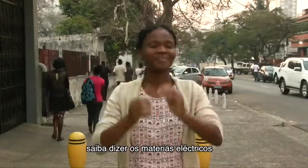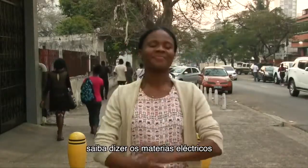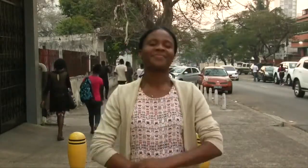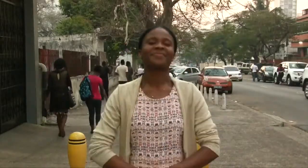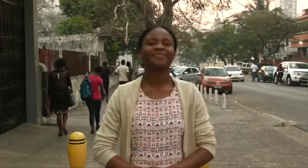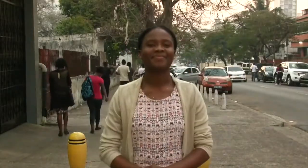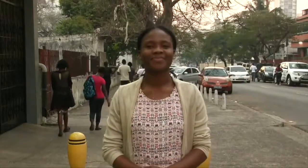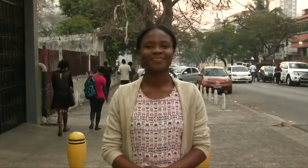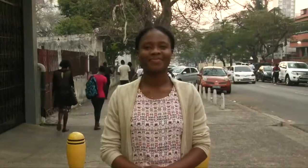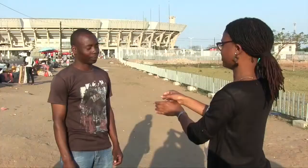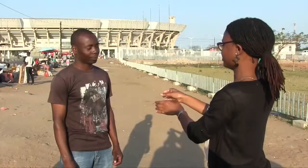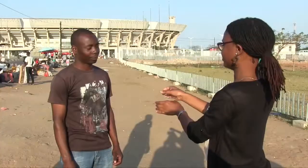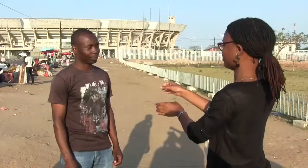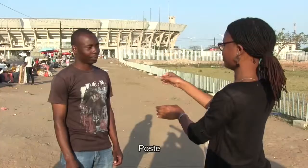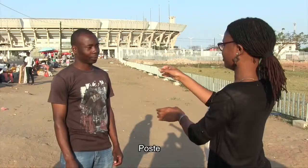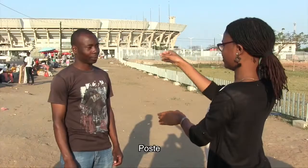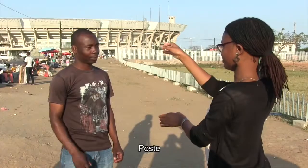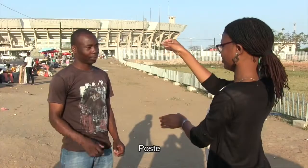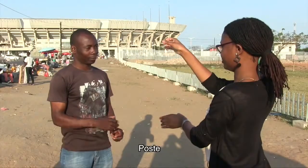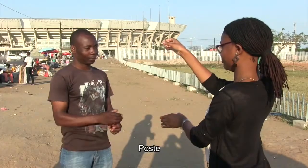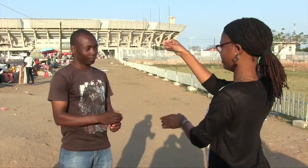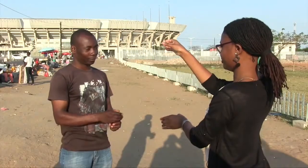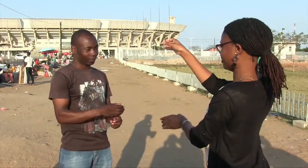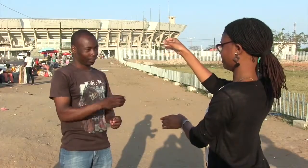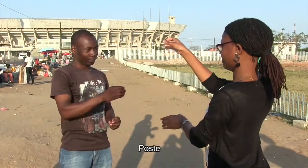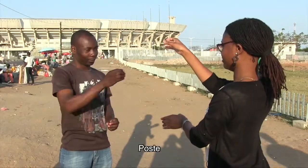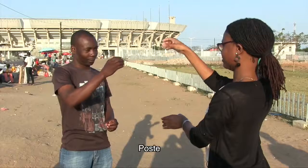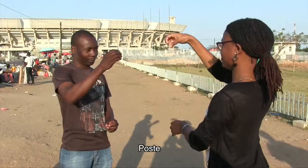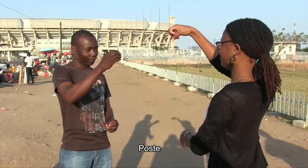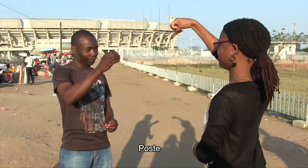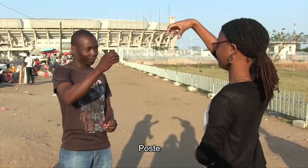materiais elétricos. Poste, poste,